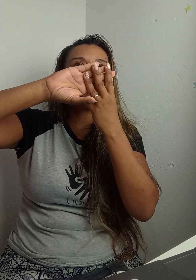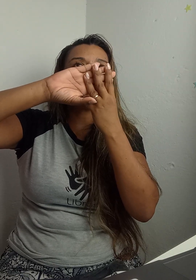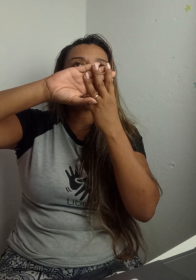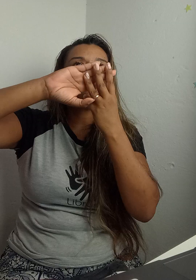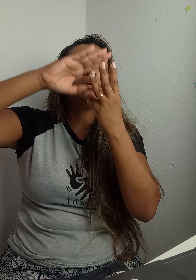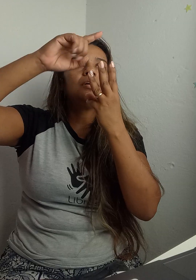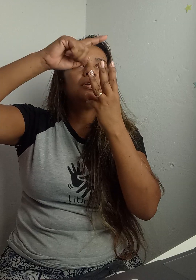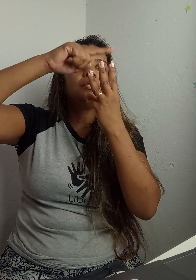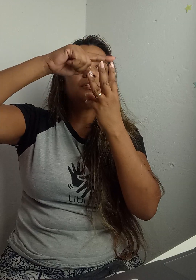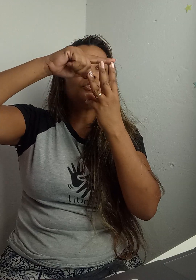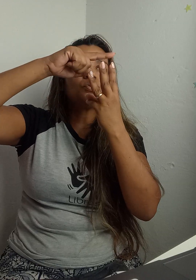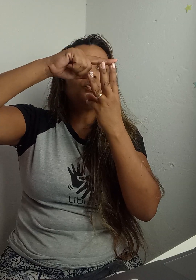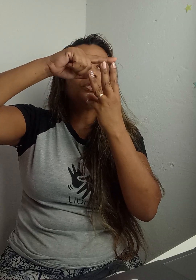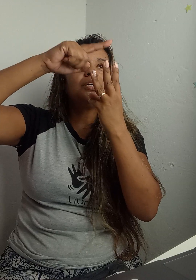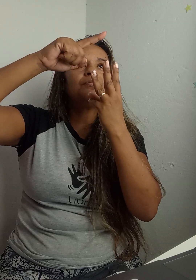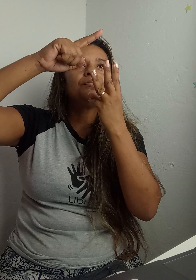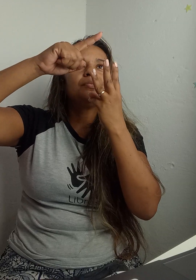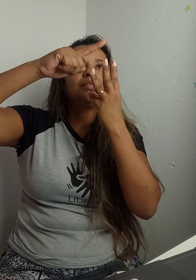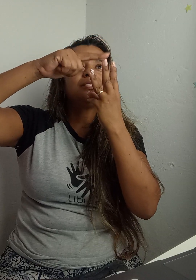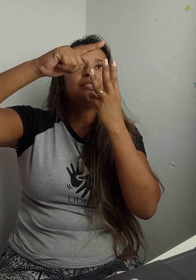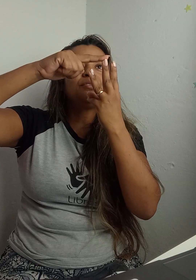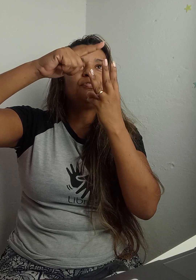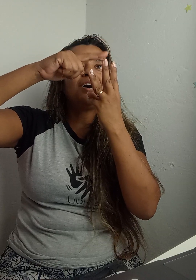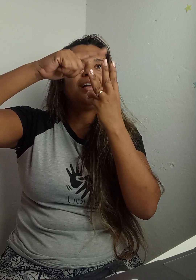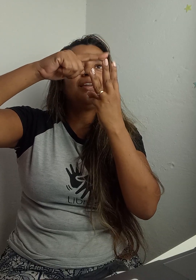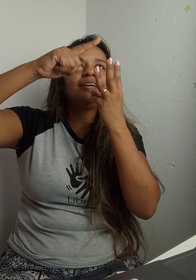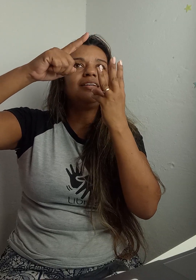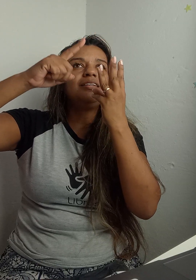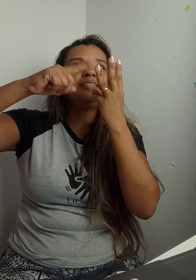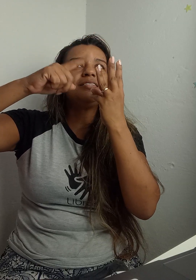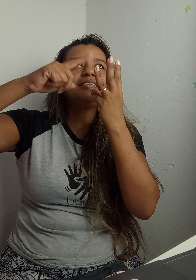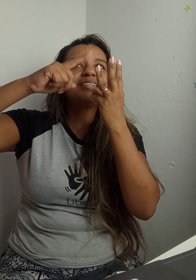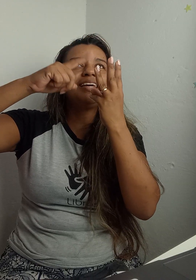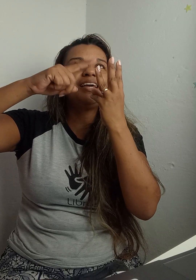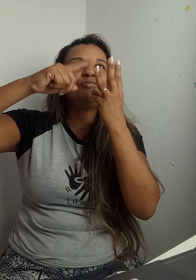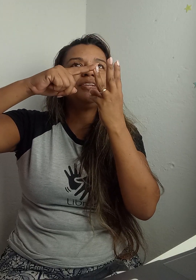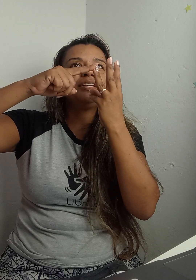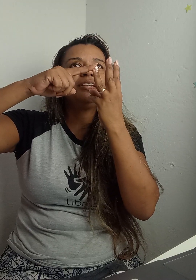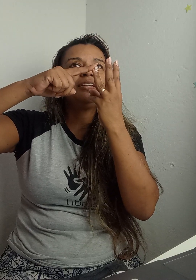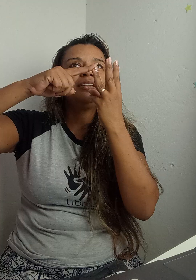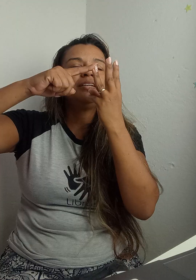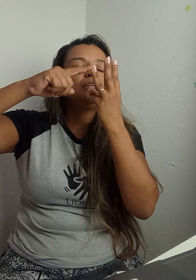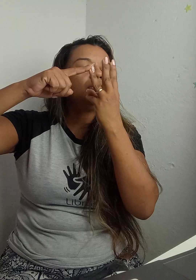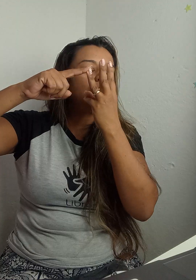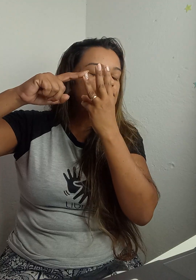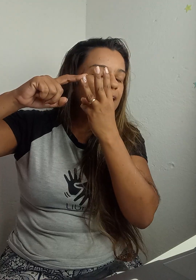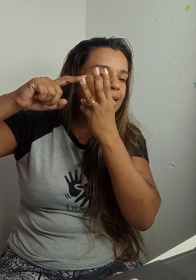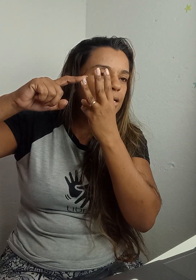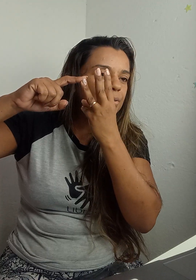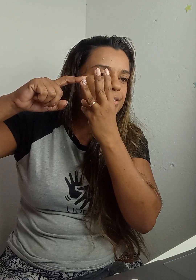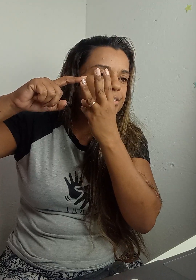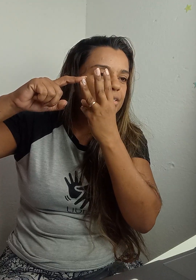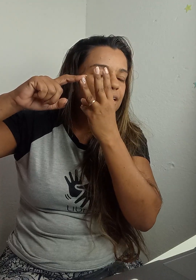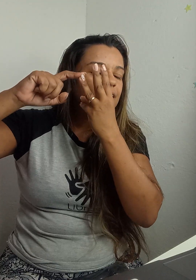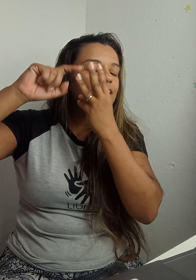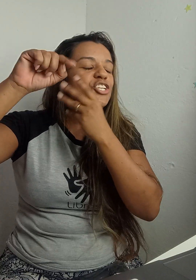oral. Se escuta, se fala e se escreve. E já a Libras? E